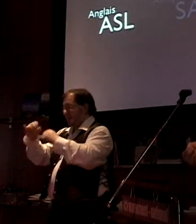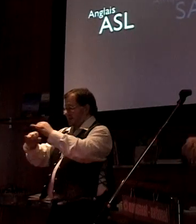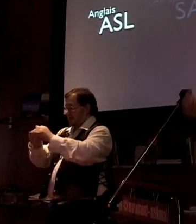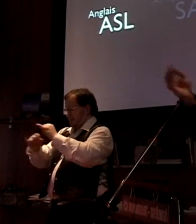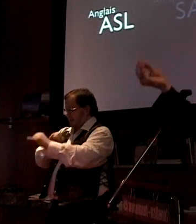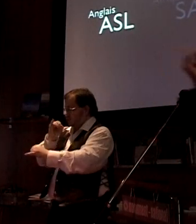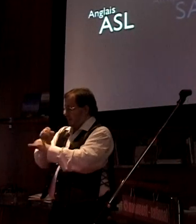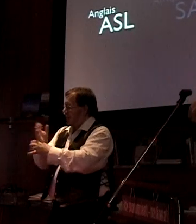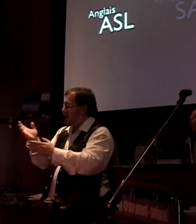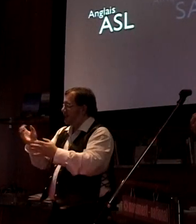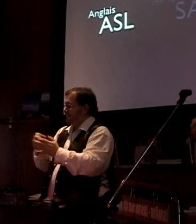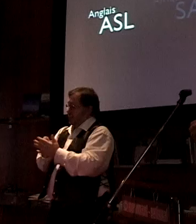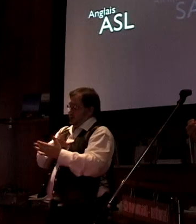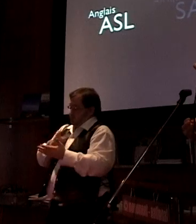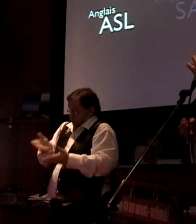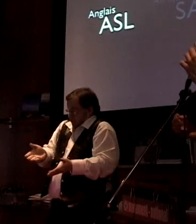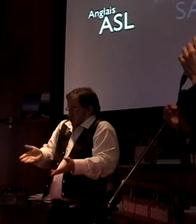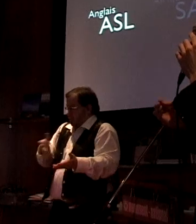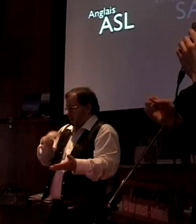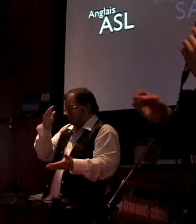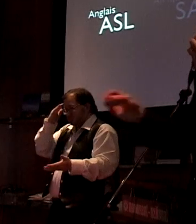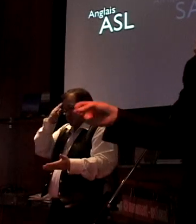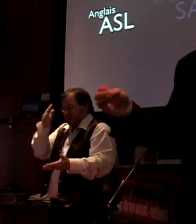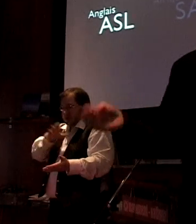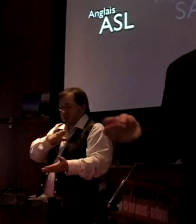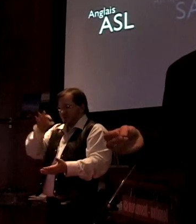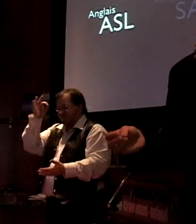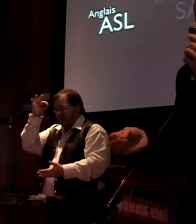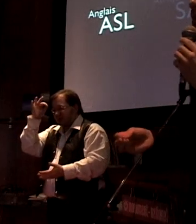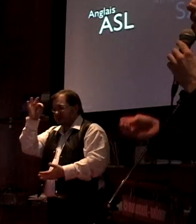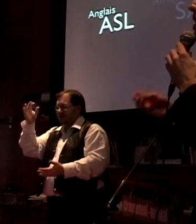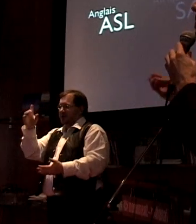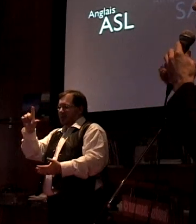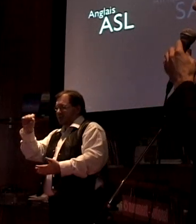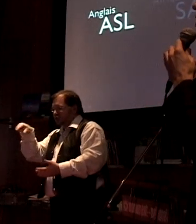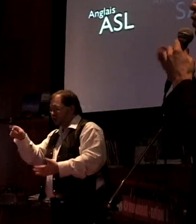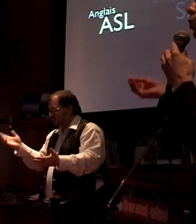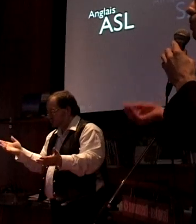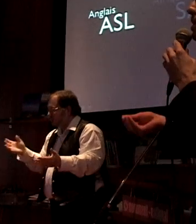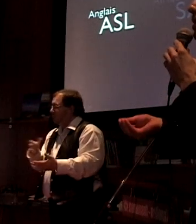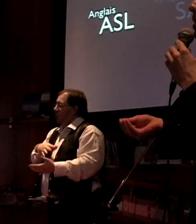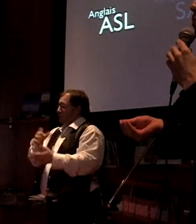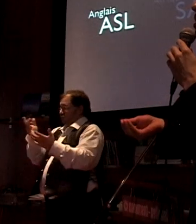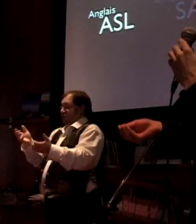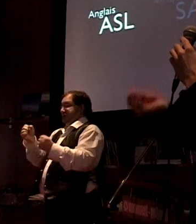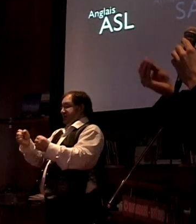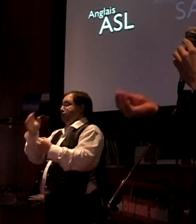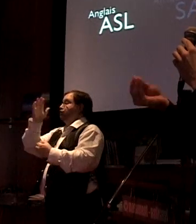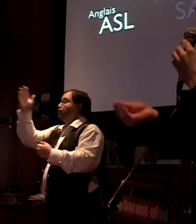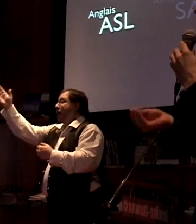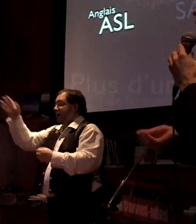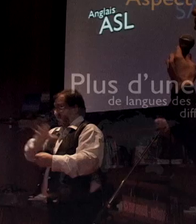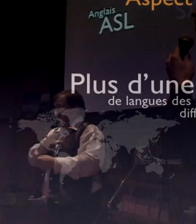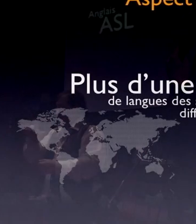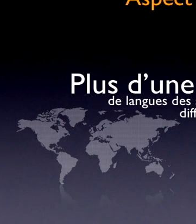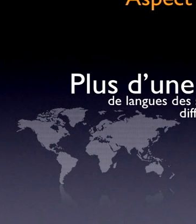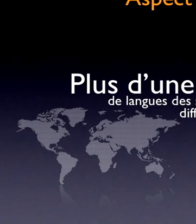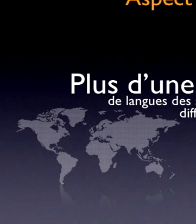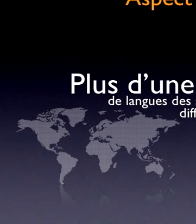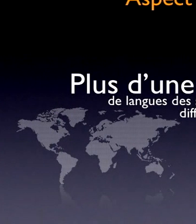On parlait de la personne belge, par exemple, qui arrive ici au Québec. Il y a d'autres possibilités aussi. En ce moment, nous, on développe en LSQ, la langue